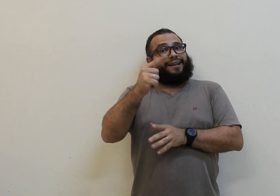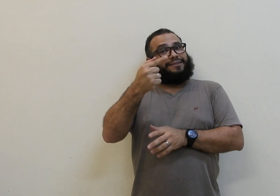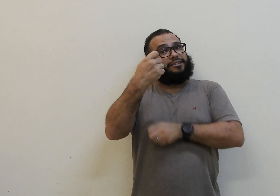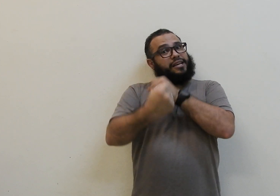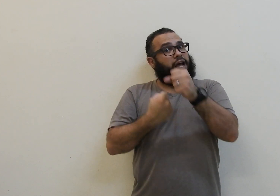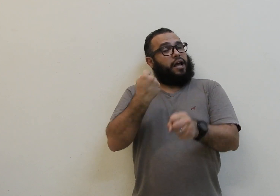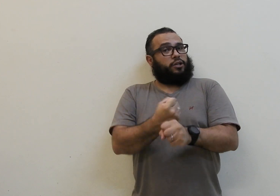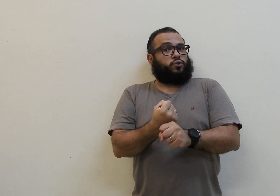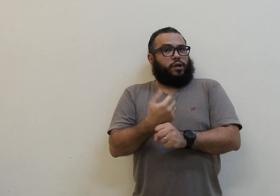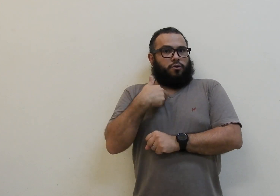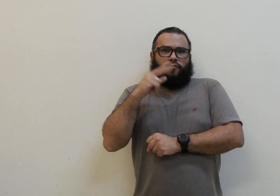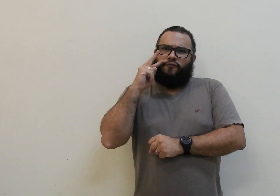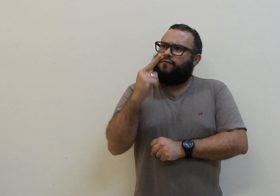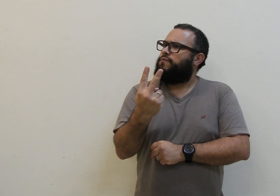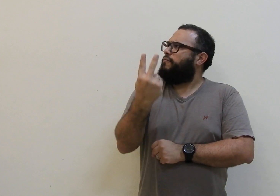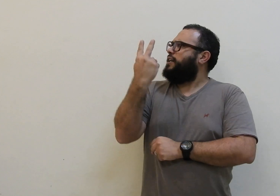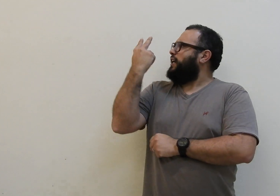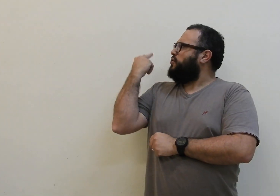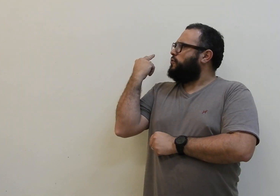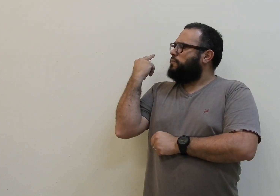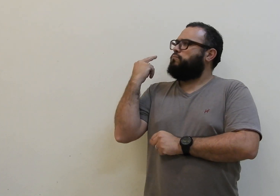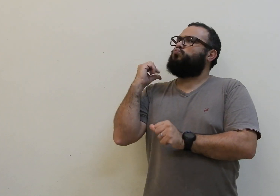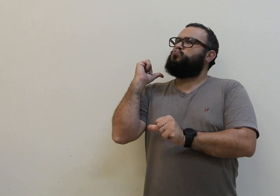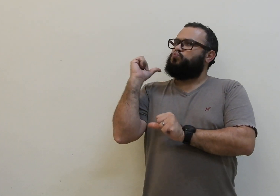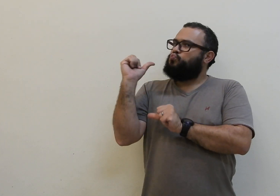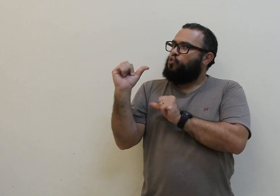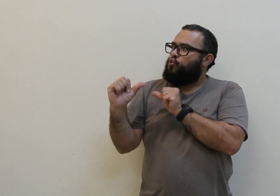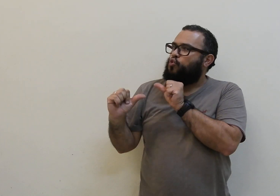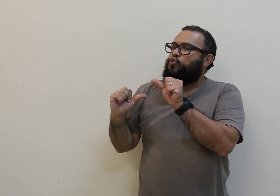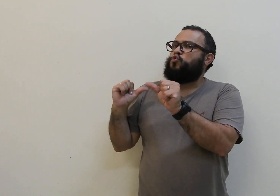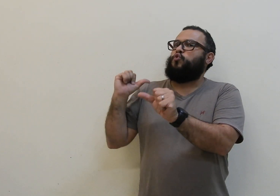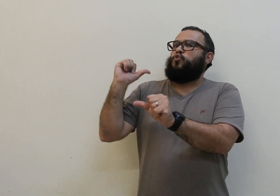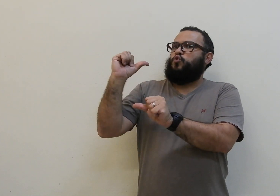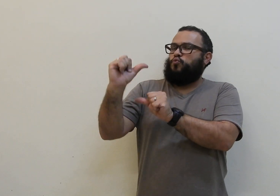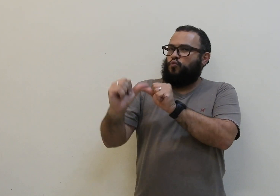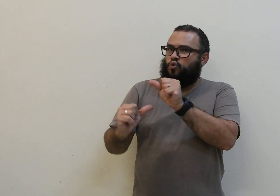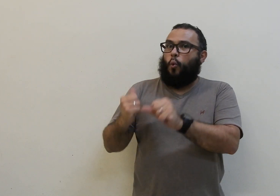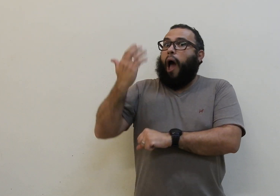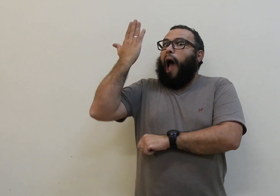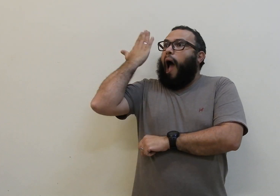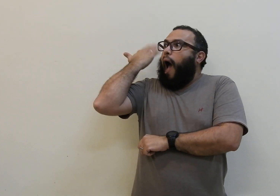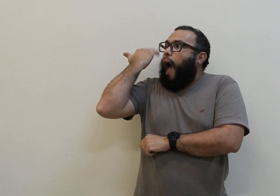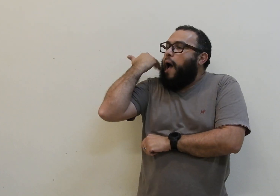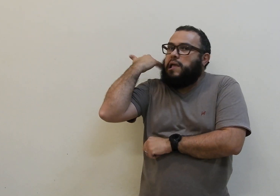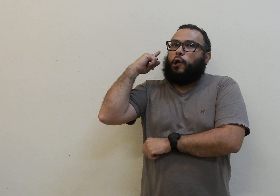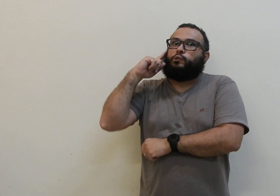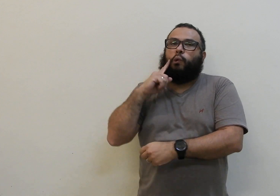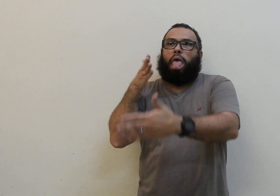lei em 2005. Então, essa lei já tem 17 anos, muita coisa mudou se a gente parar